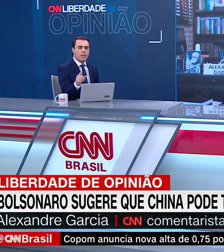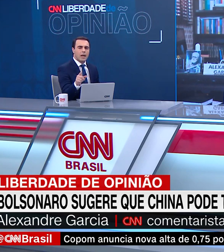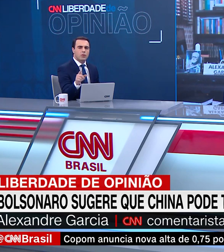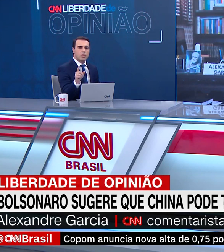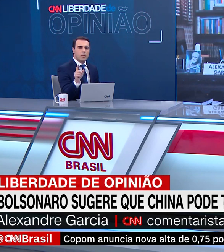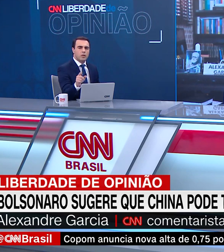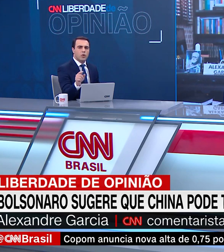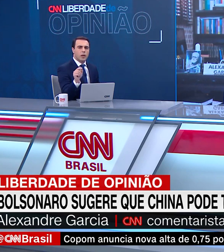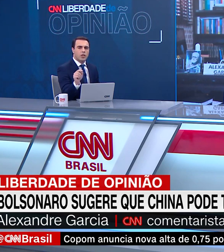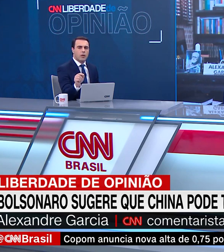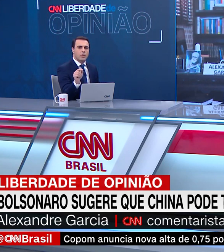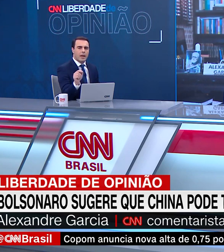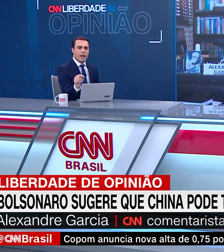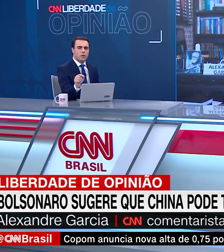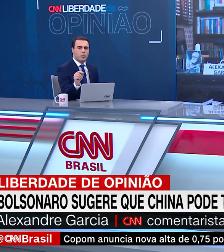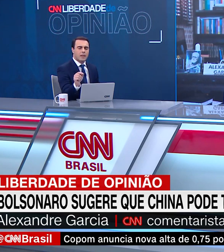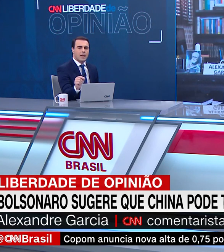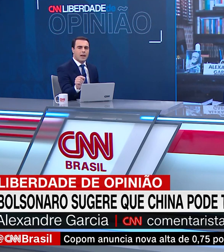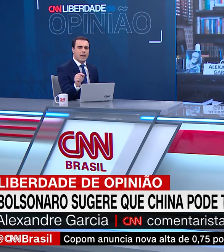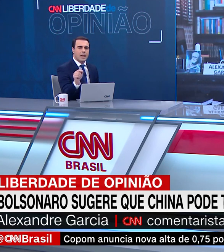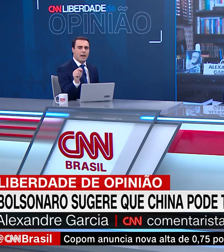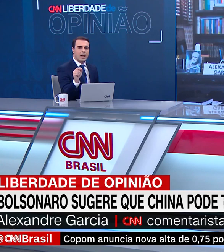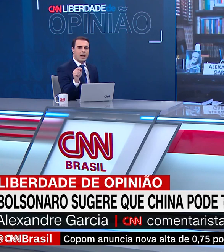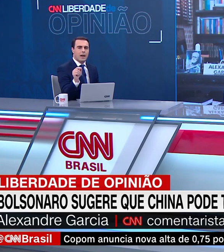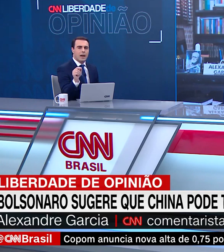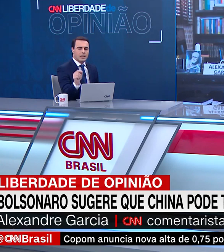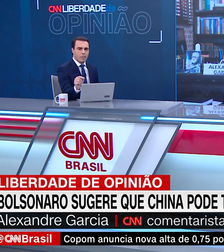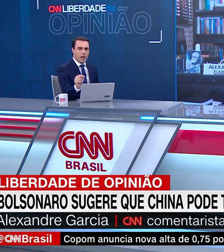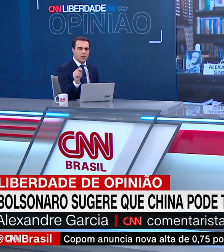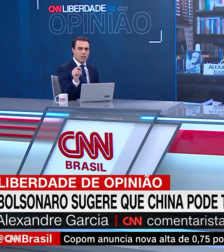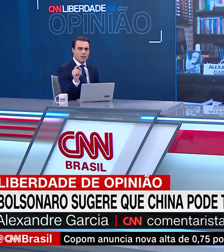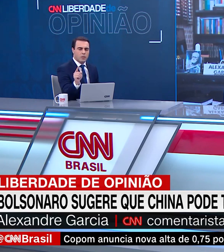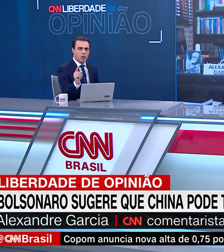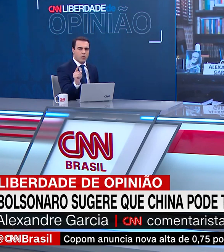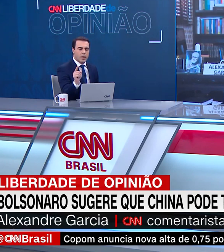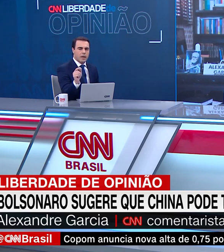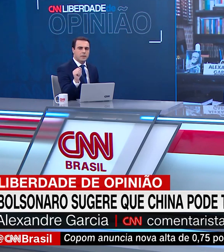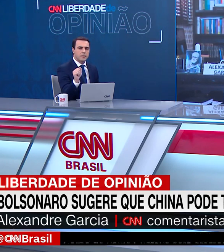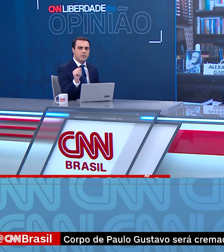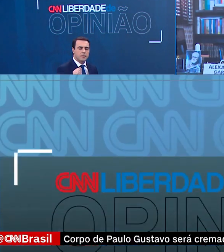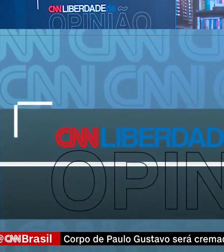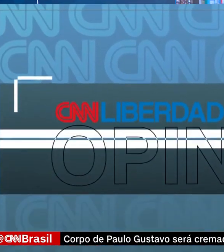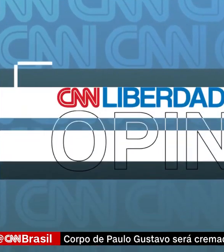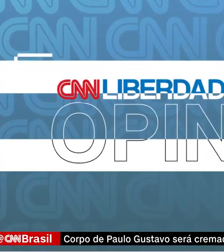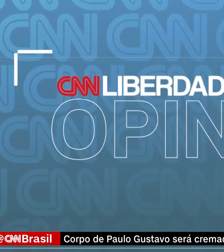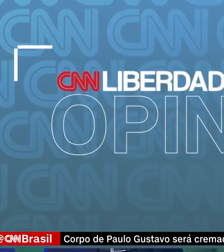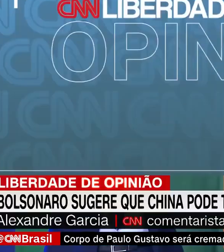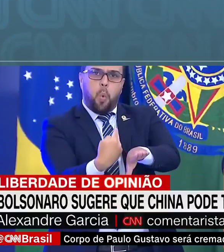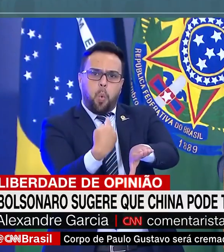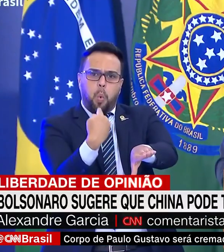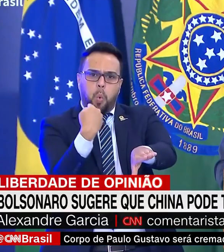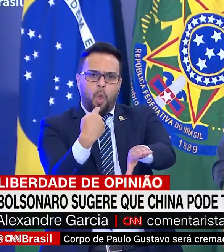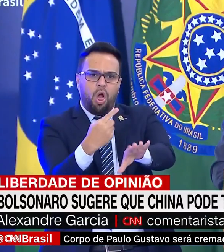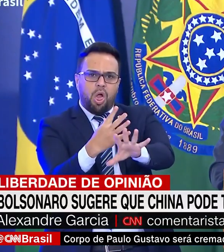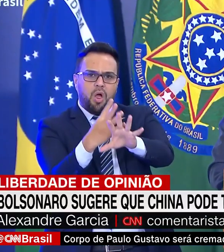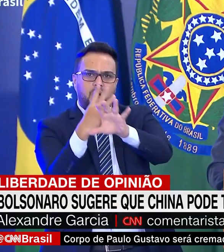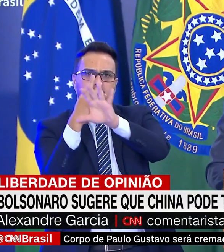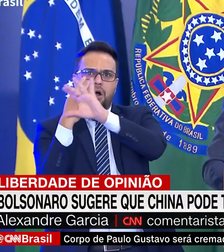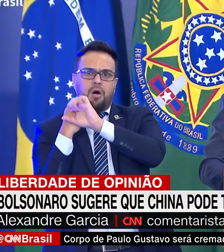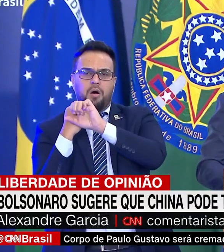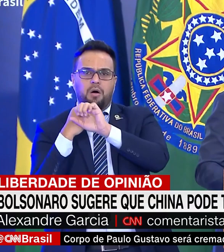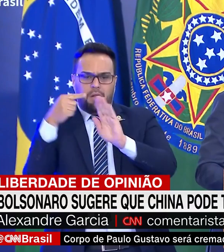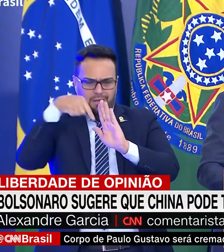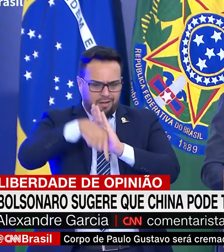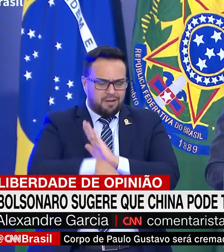pelos Estados e ameaçou baixar um decreto para atacar essa prática vamos acompanhar Peço a Deus